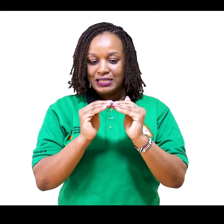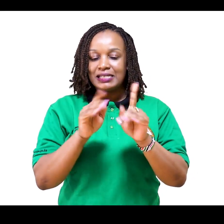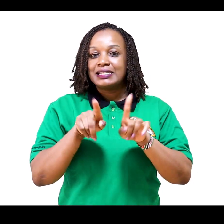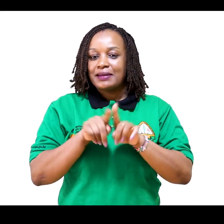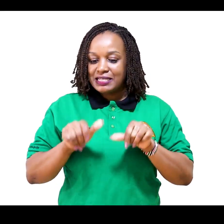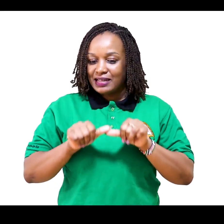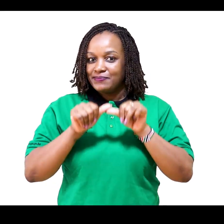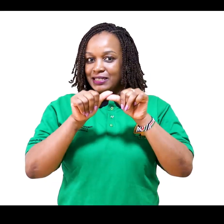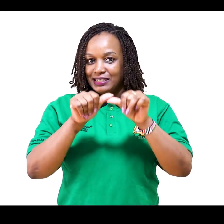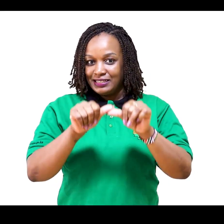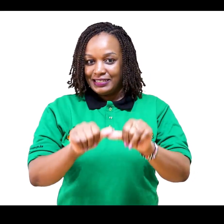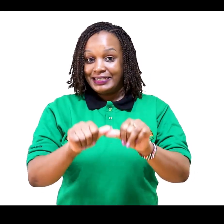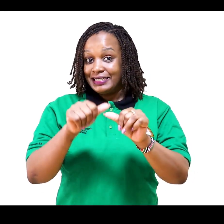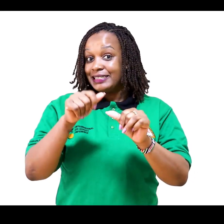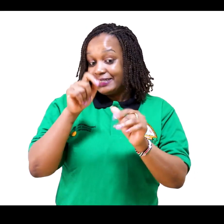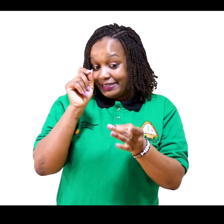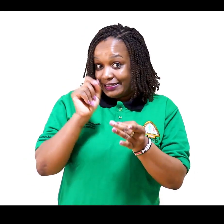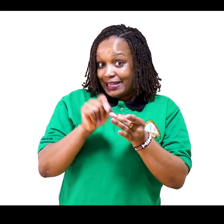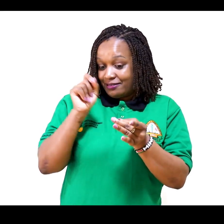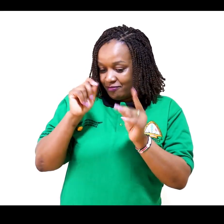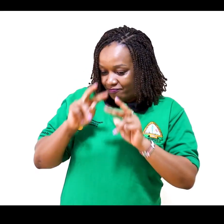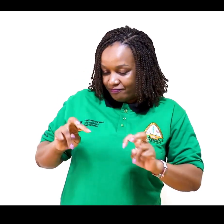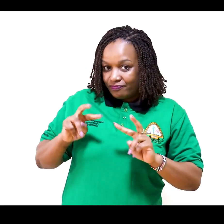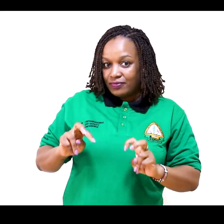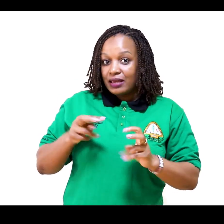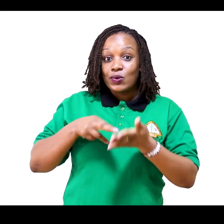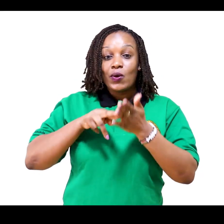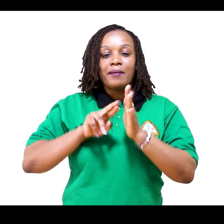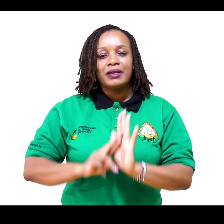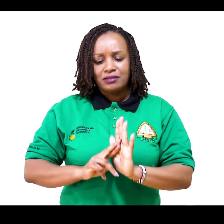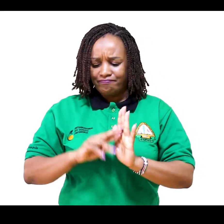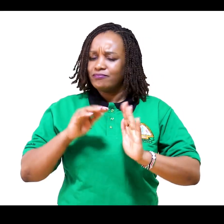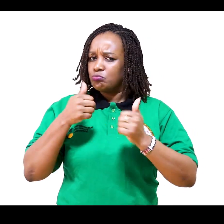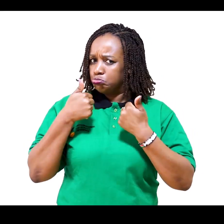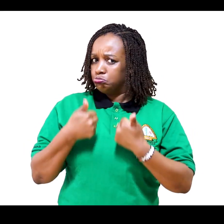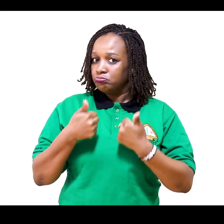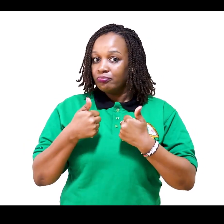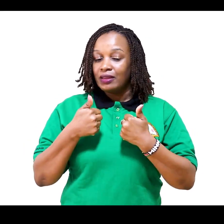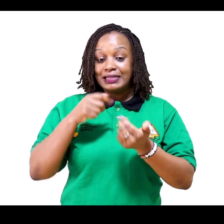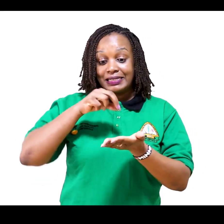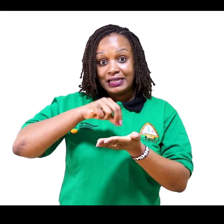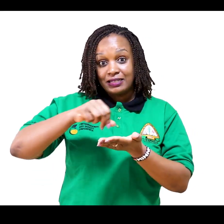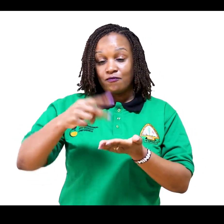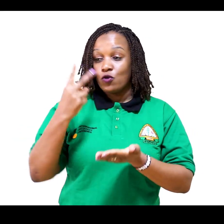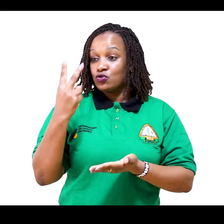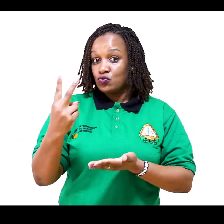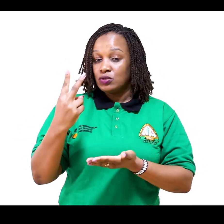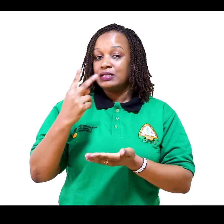udhabiti DUS, hitaji ni mbegu ya kutosha kwa misimu miwili kwa aina zisizo